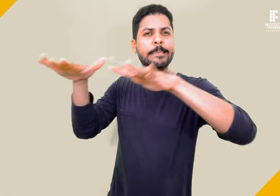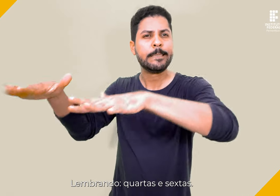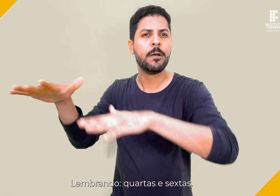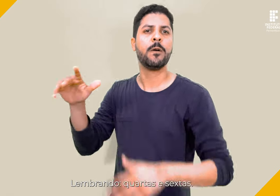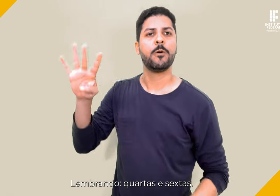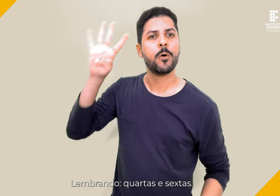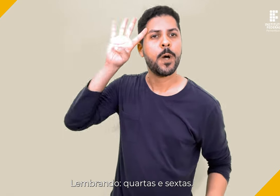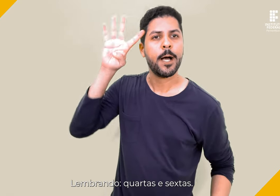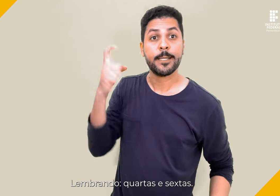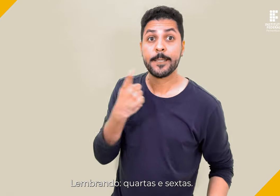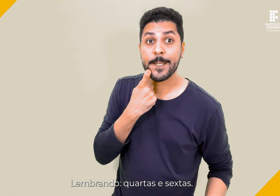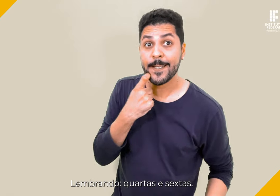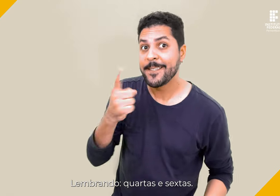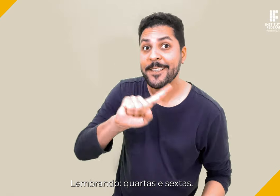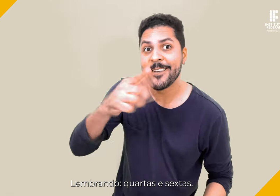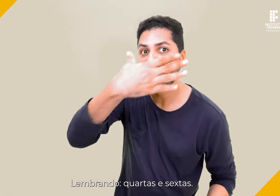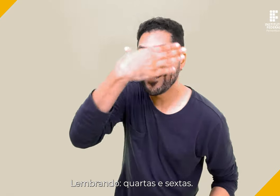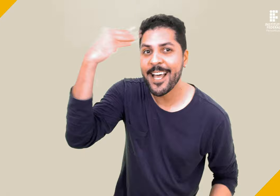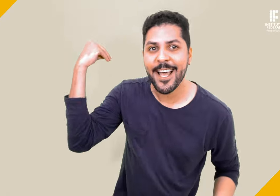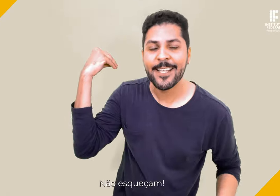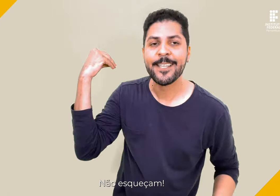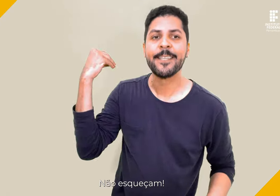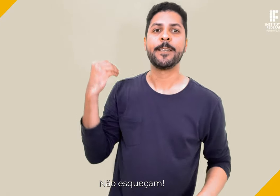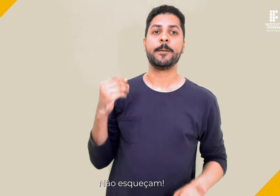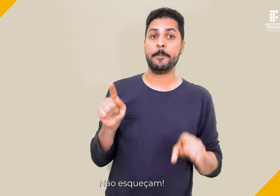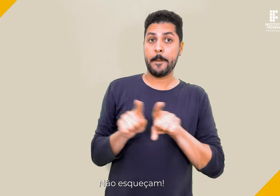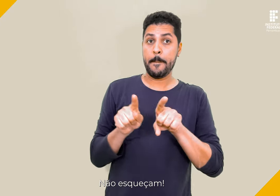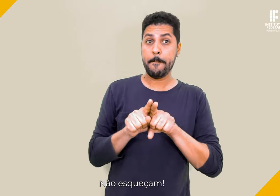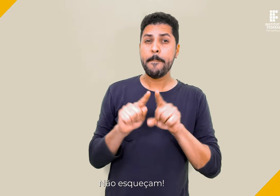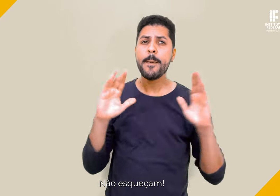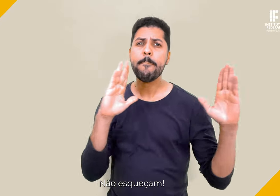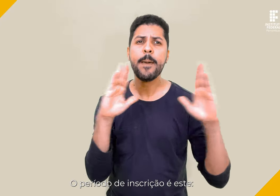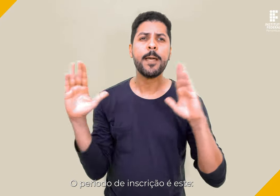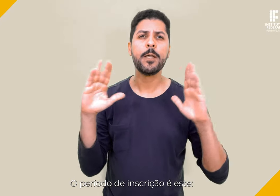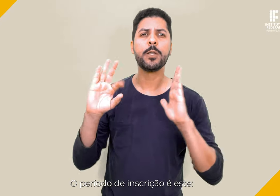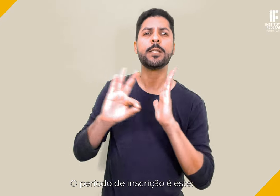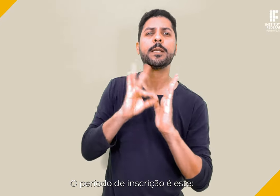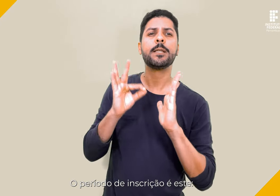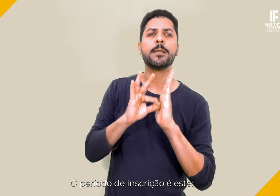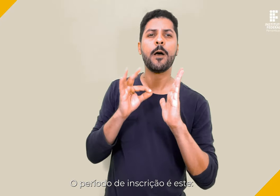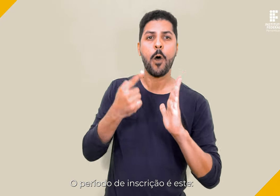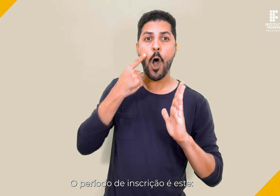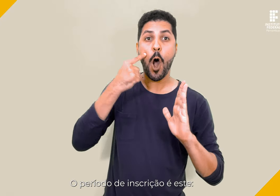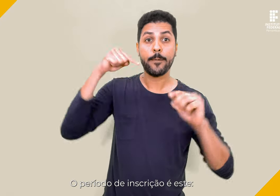Lembrando, quartas e sextas, não esqueçam! O período de inscrição é este.